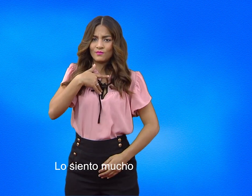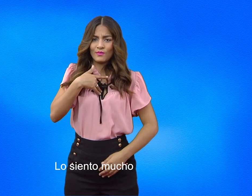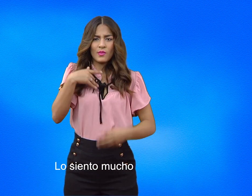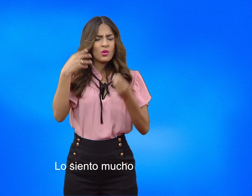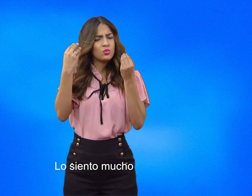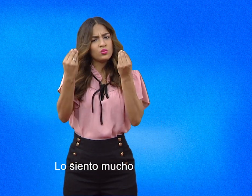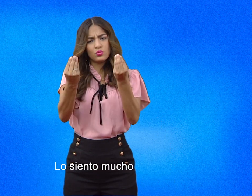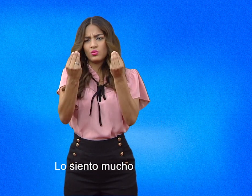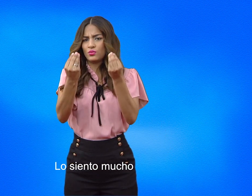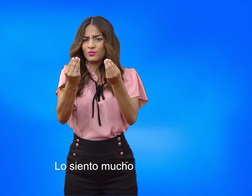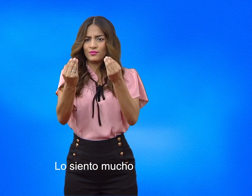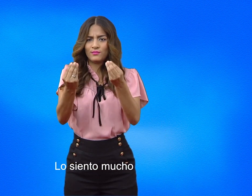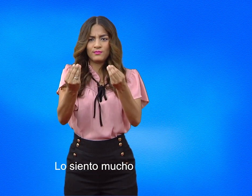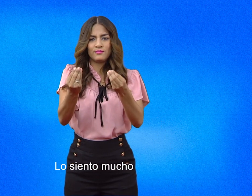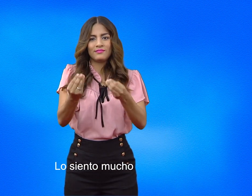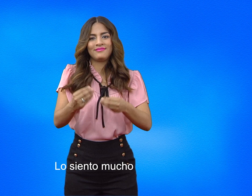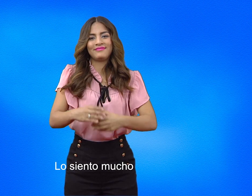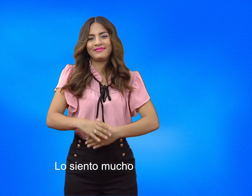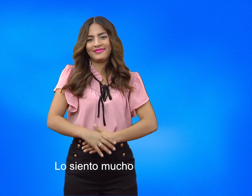Lo siento mucho.